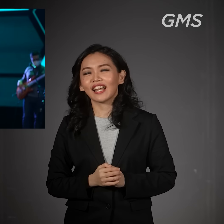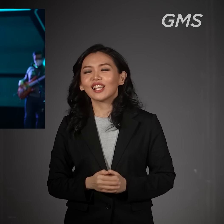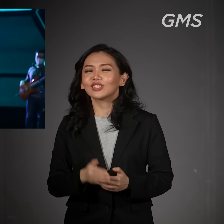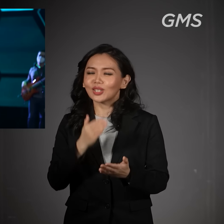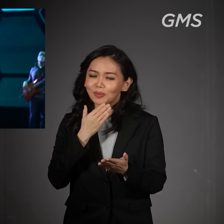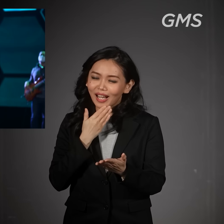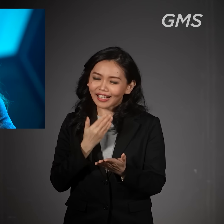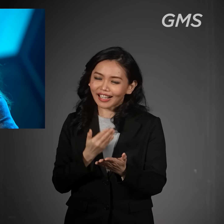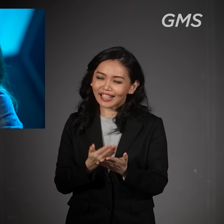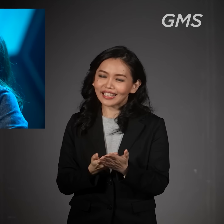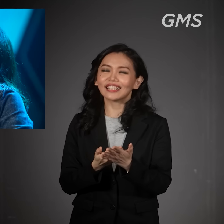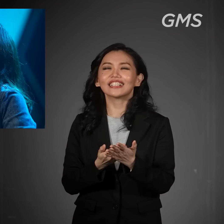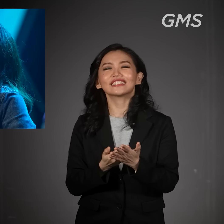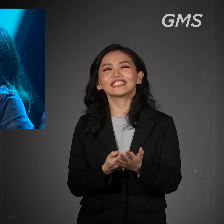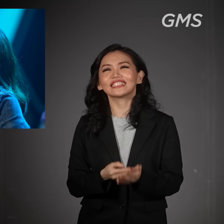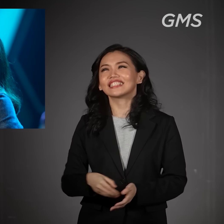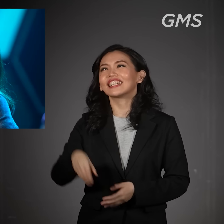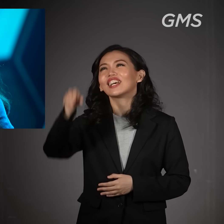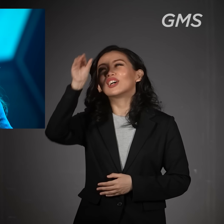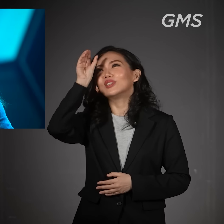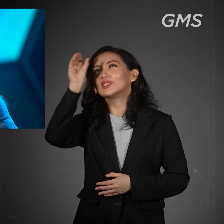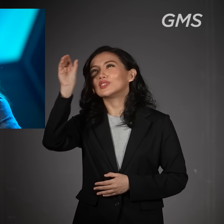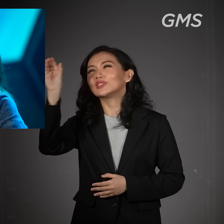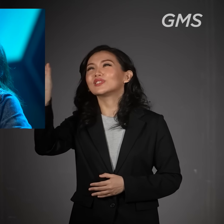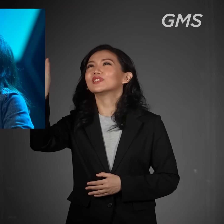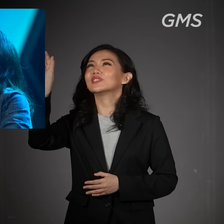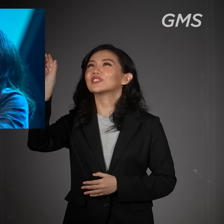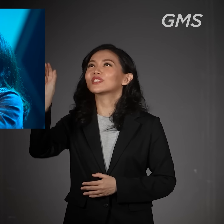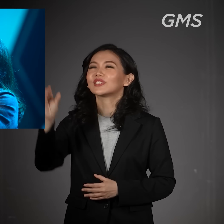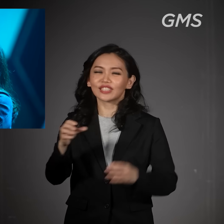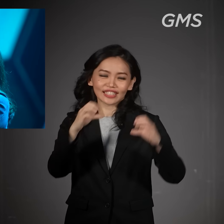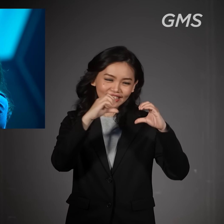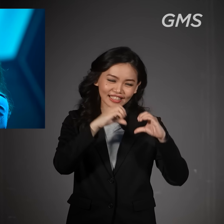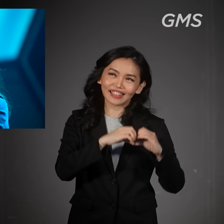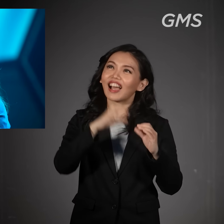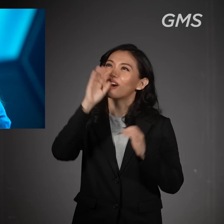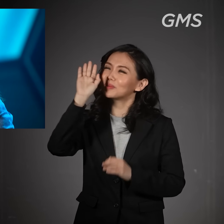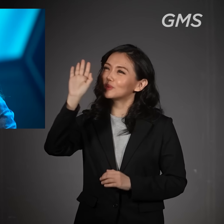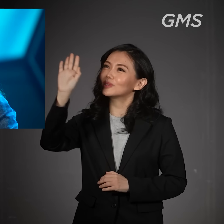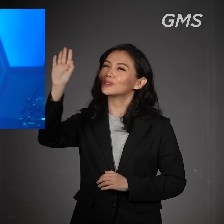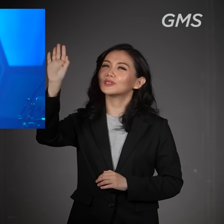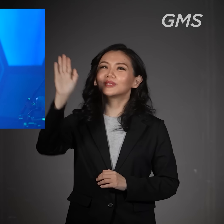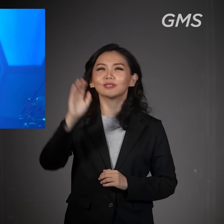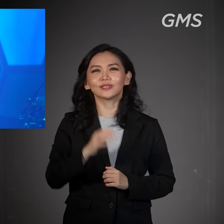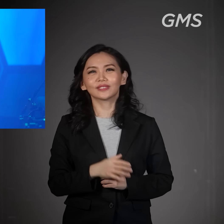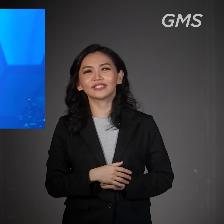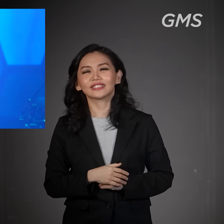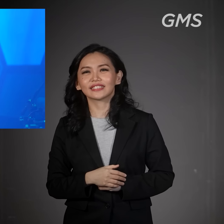Oh, terima kasih buat cinta-Mu.